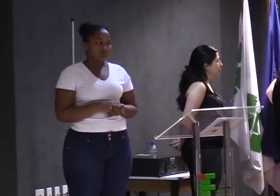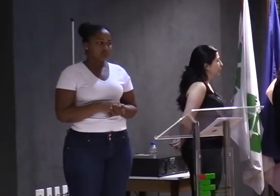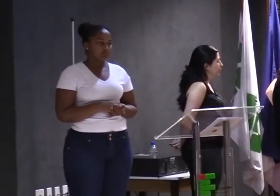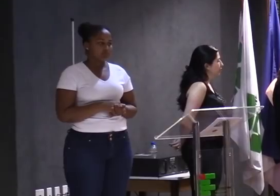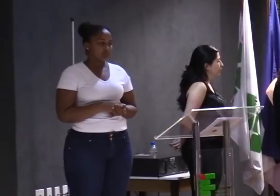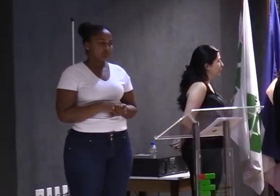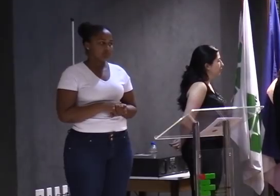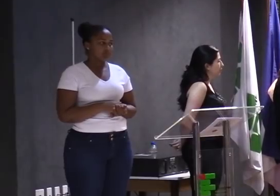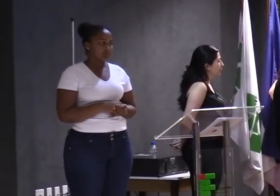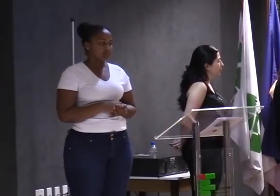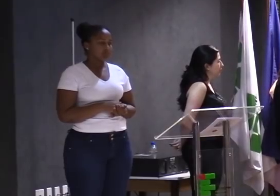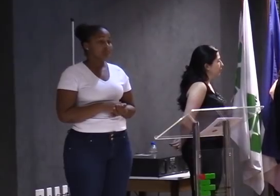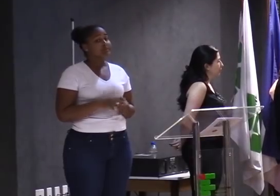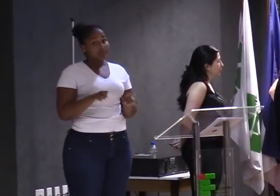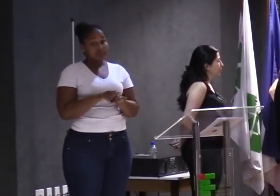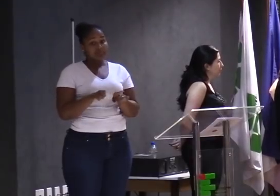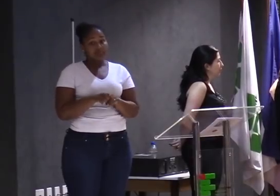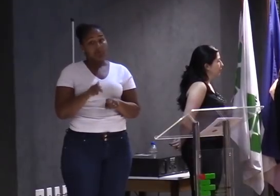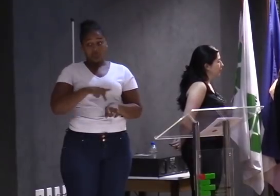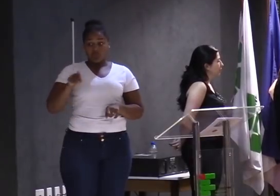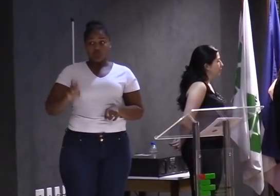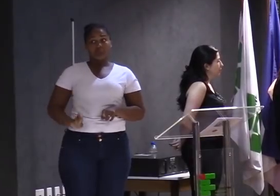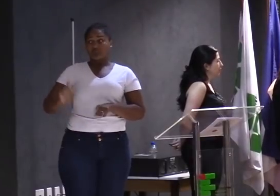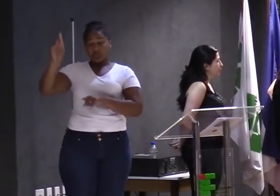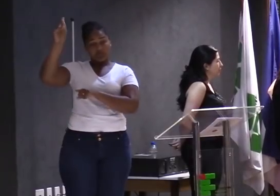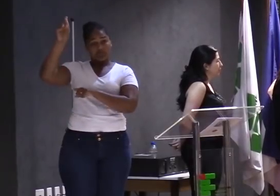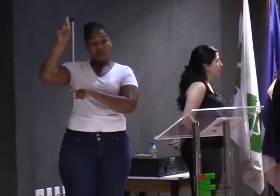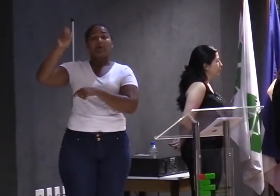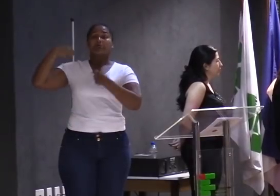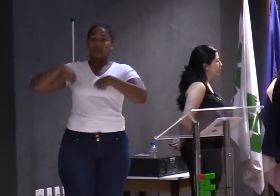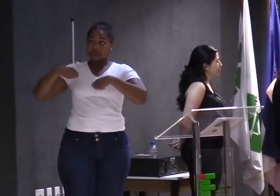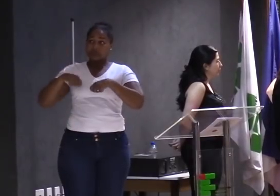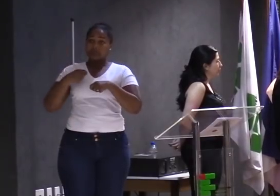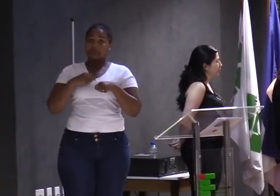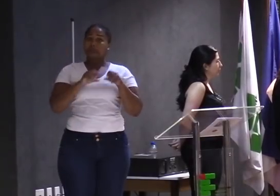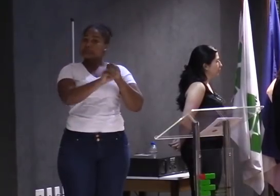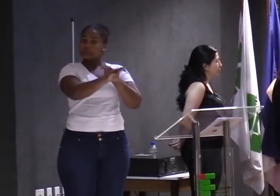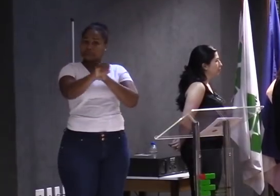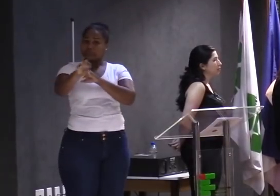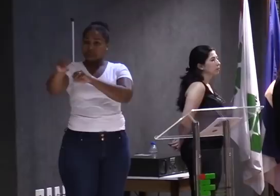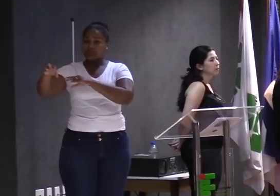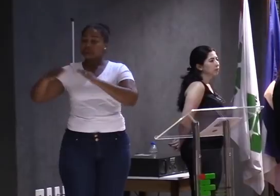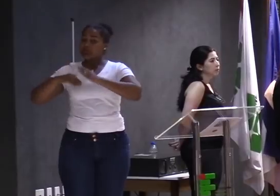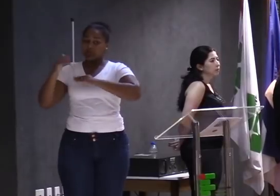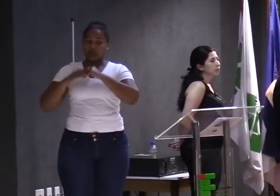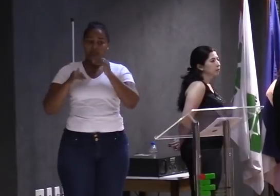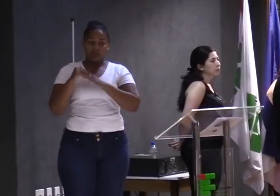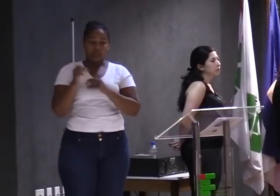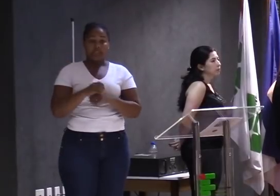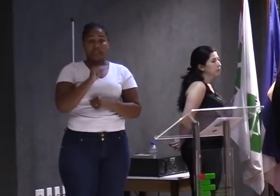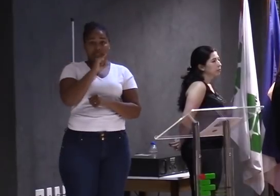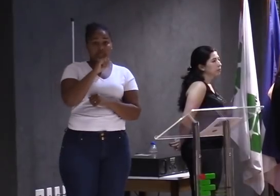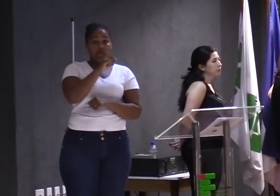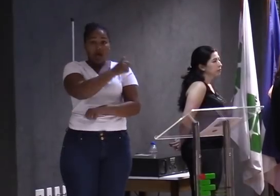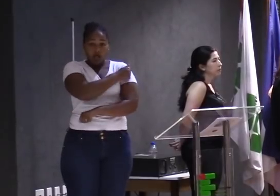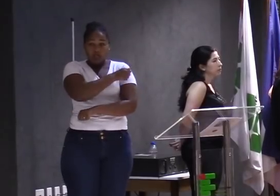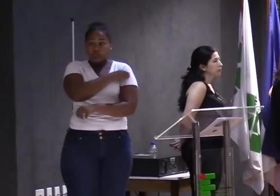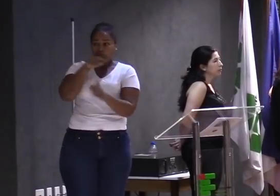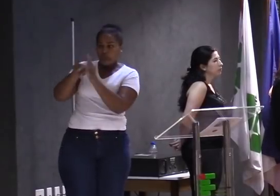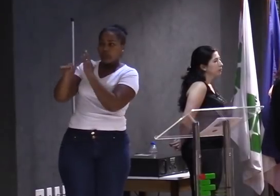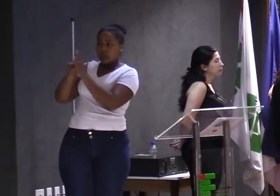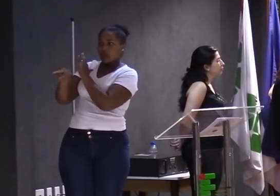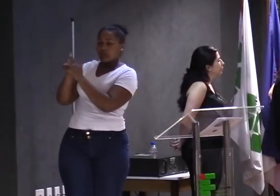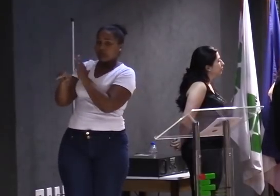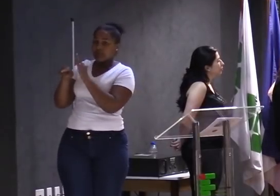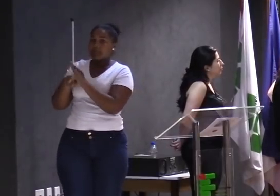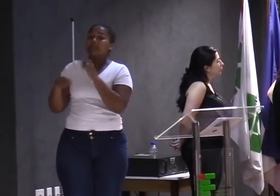Então, a gente tem autonomia para fazer algumas coisas. E, quando a gente é questionado, a gente rebate. Vai atrás e pergunta por que que a gente está fazendo